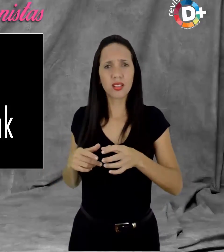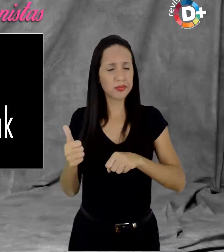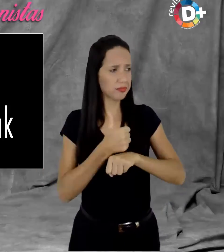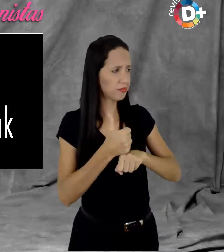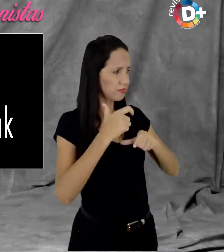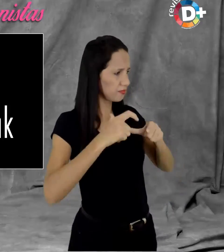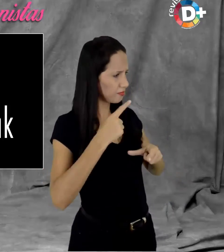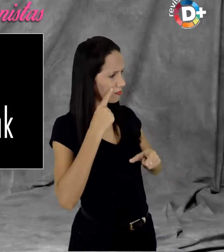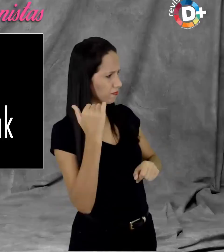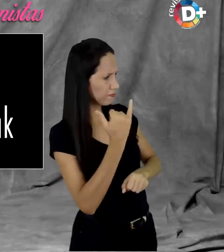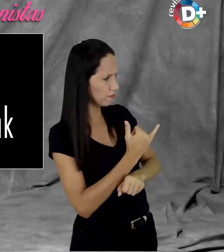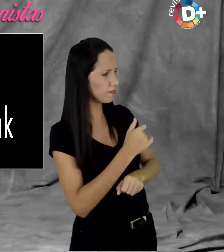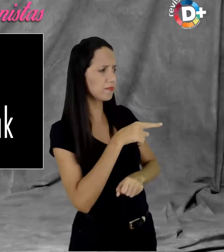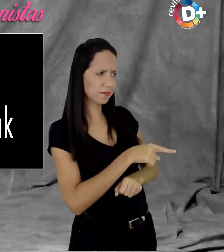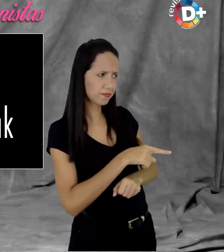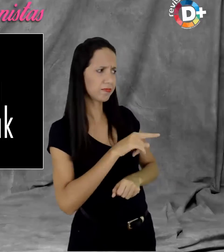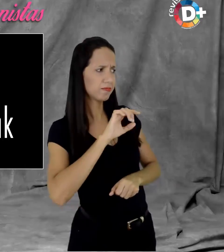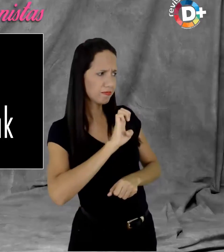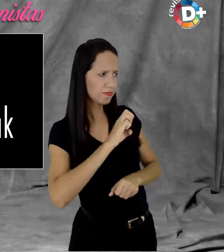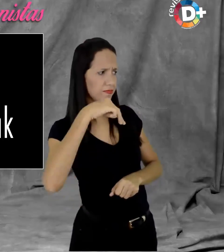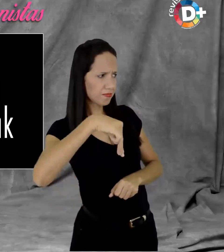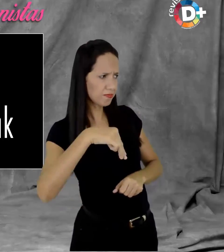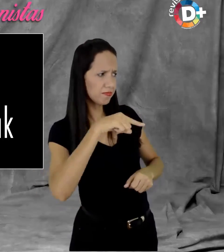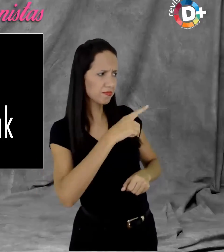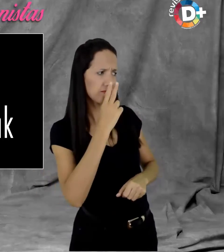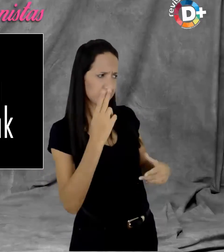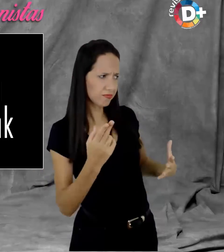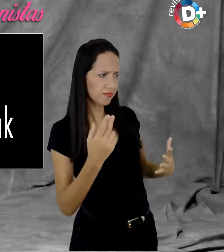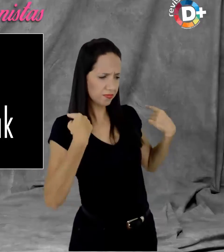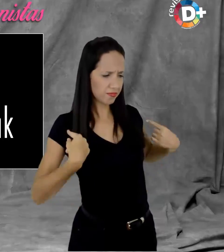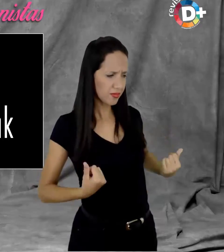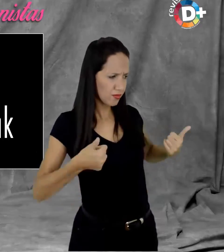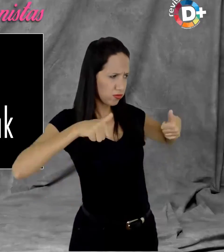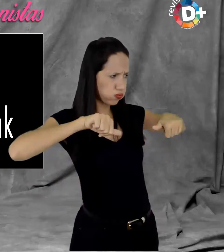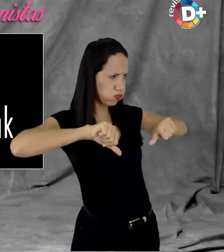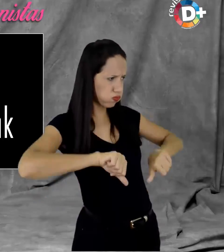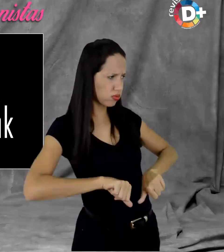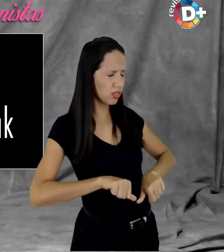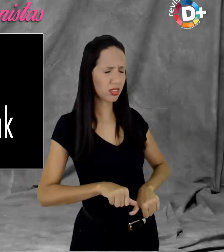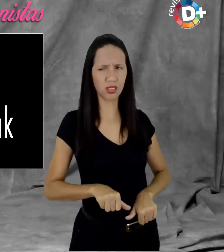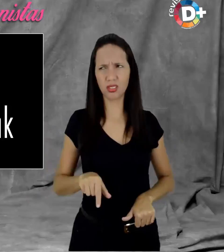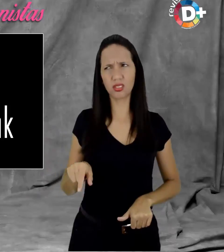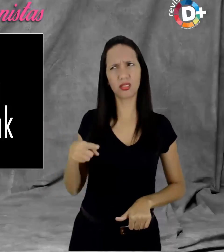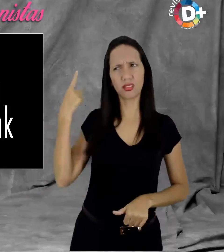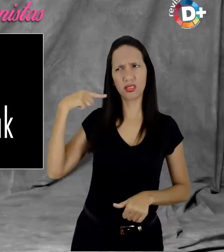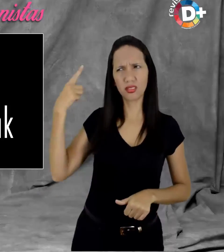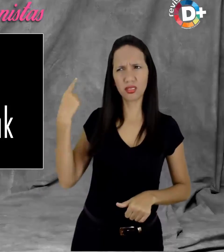notícia. Eu achava que eles estavam malucos, que era tudo coisa da minha cabeça, que eu mesma